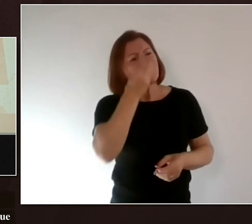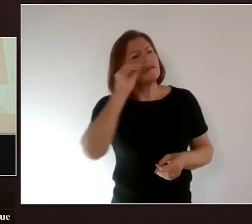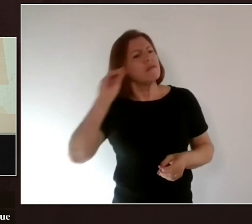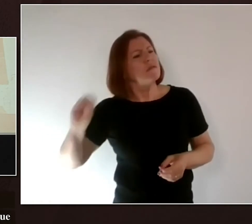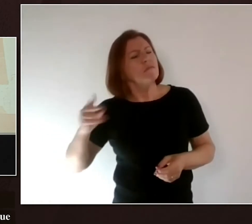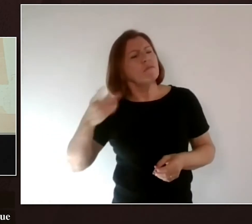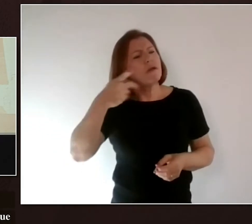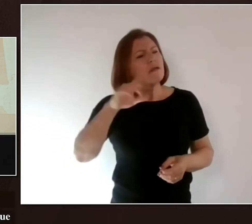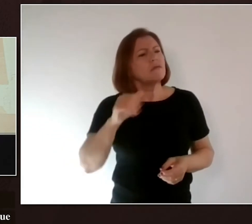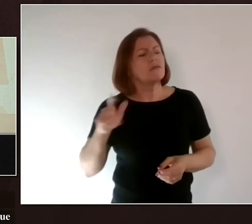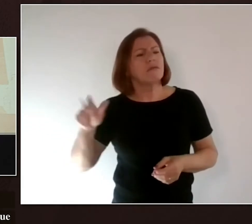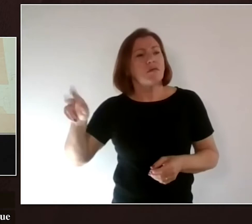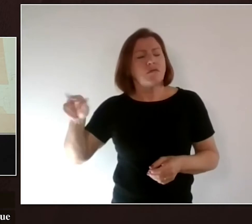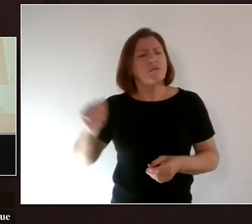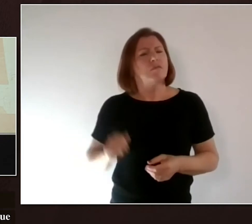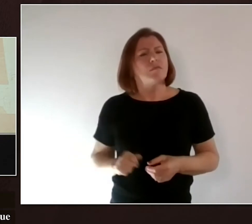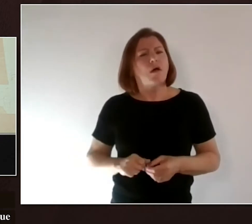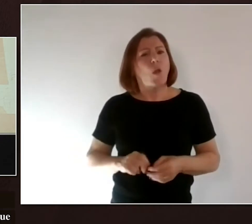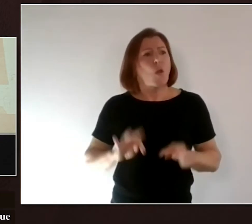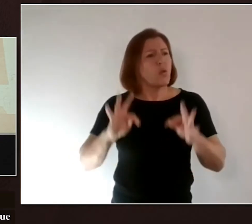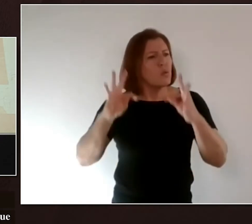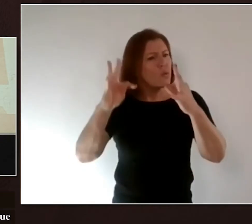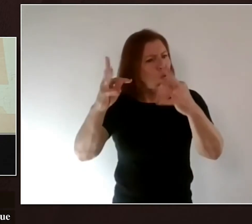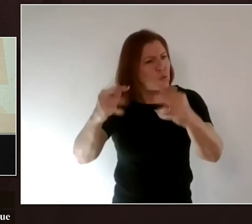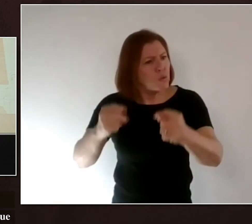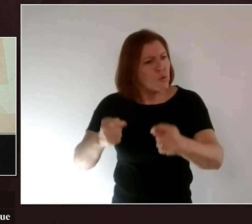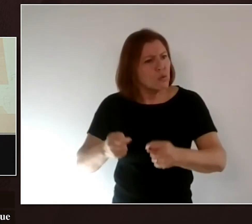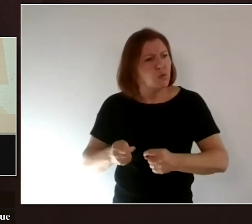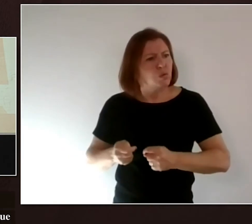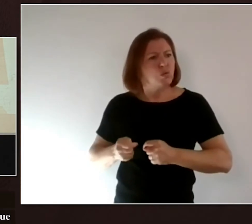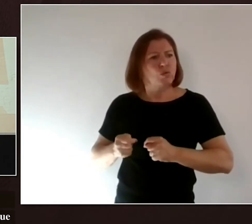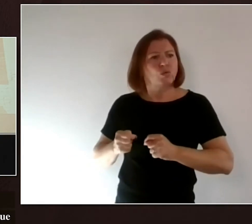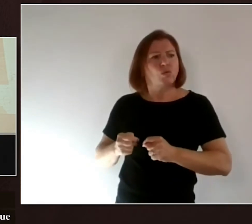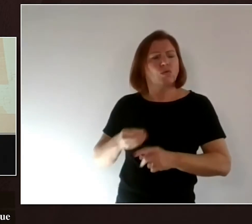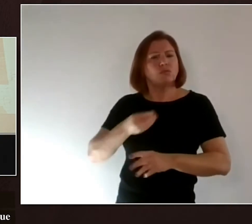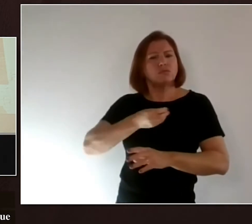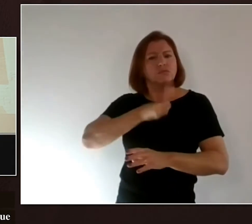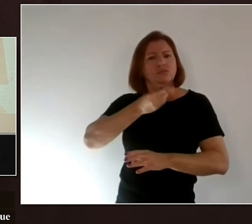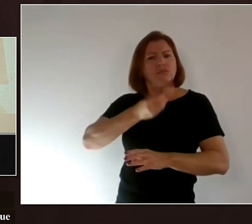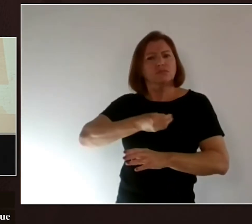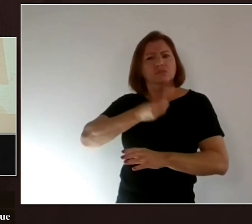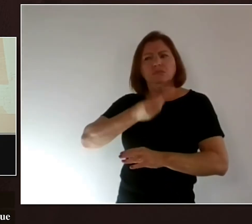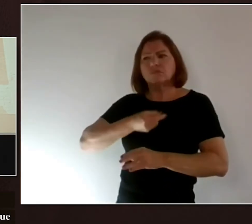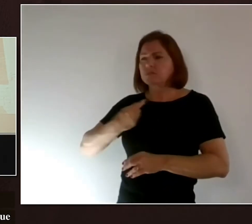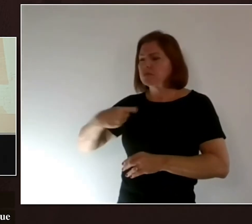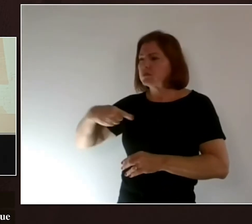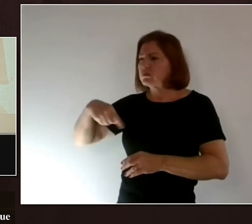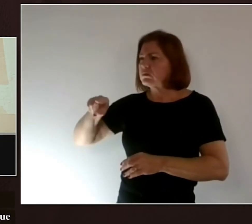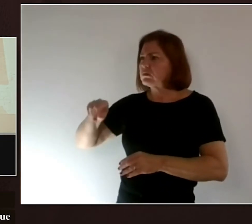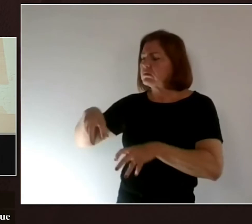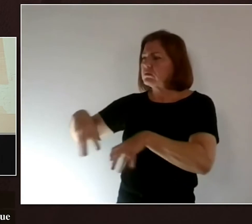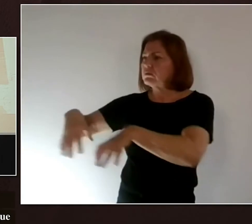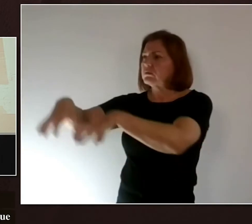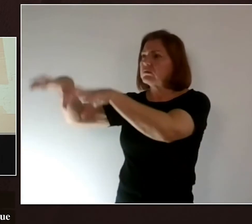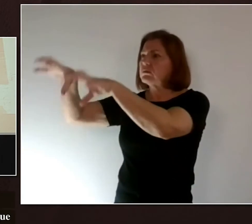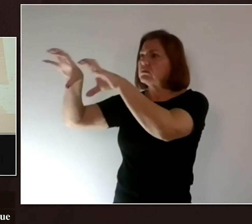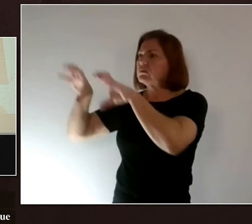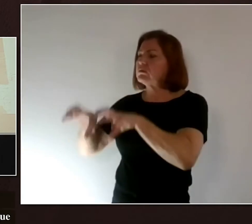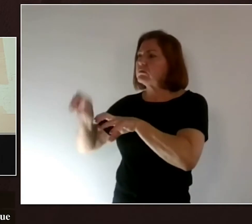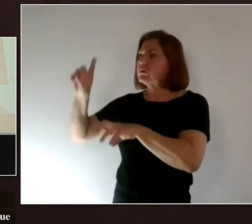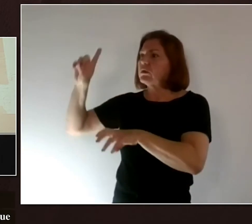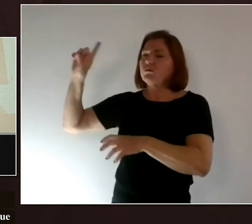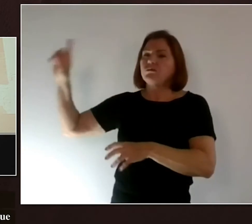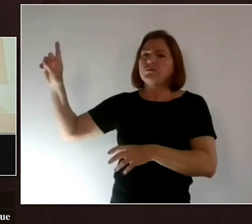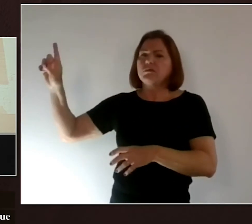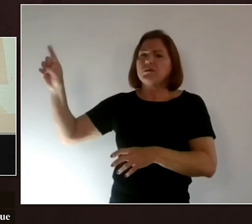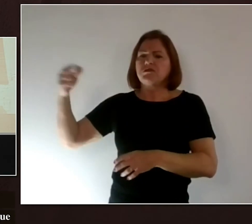todos compareceremos perante o tribunal de Deus. Irmão, quem sou eu para julgar um ao outro? Não é